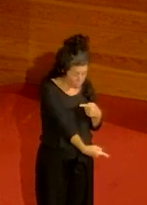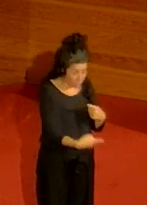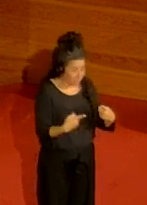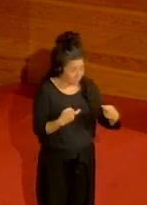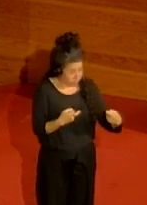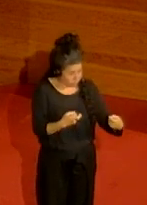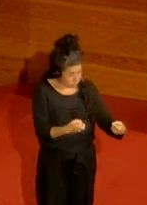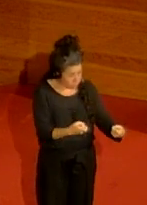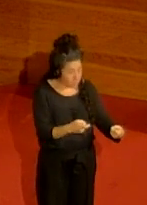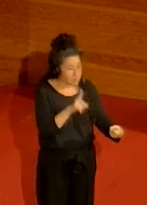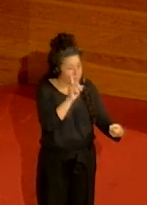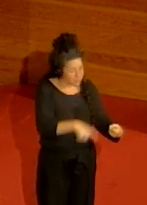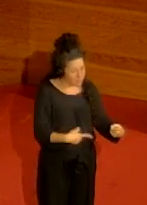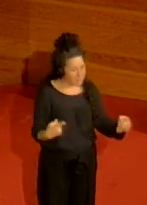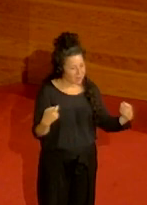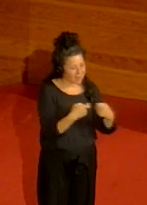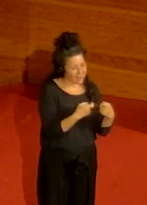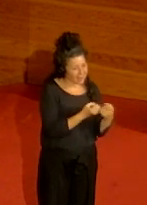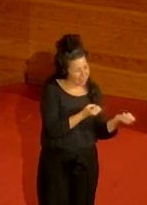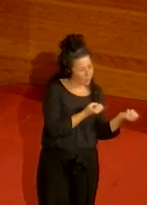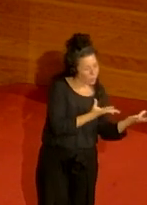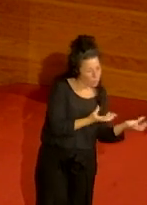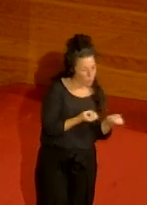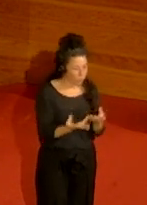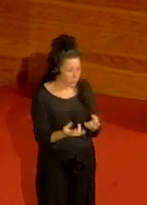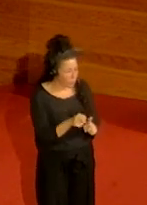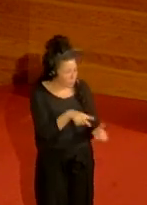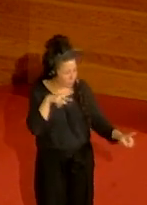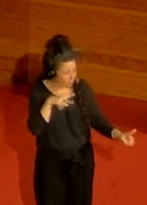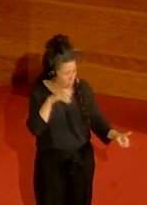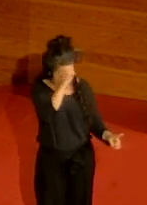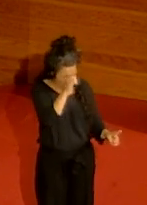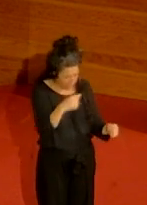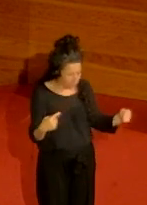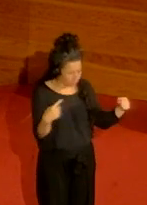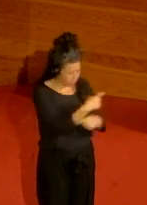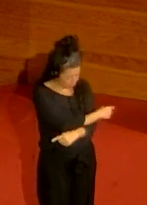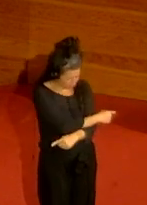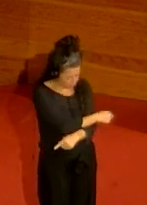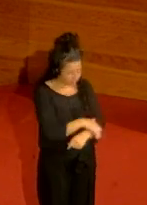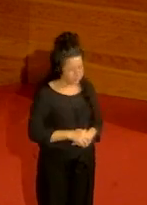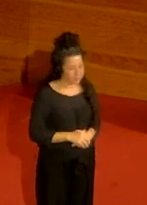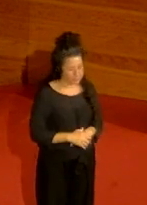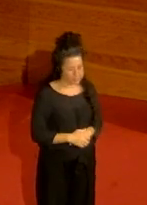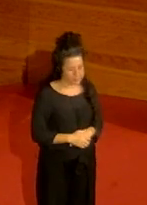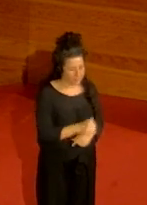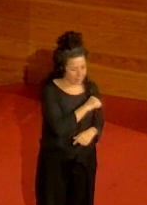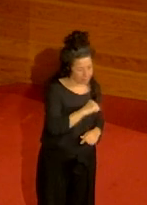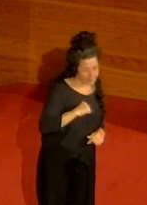es también una guerra de narrativas como hemos estado viendo todo el tiempo Independencia versus nakba martir